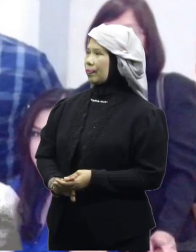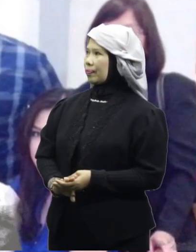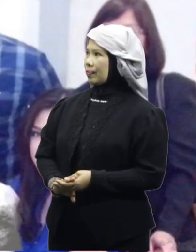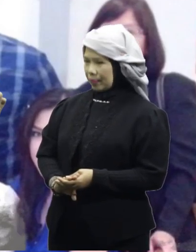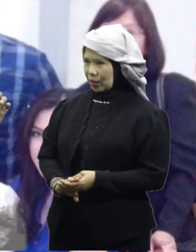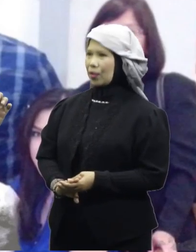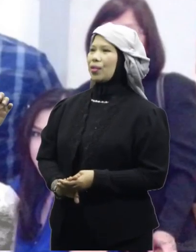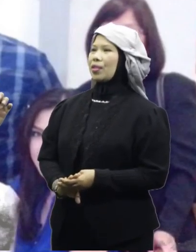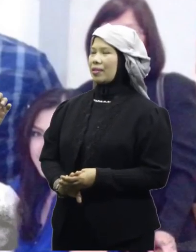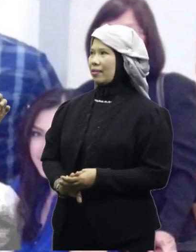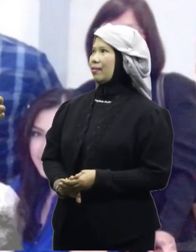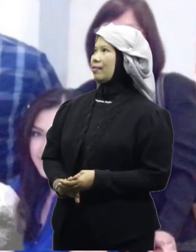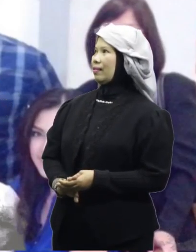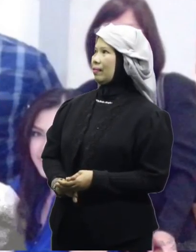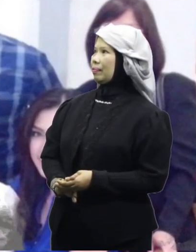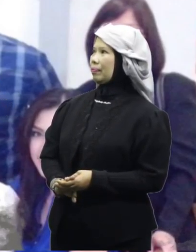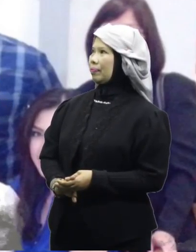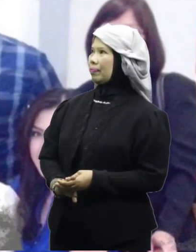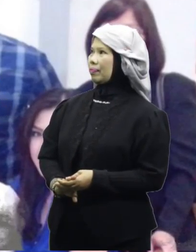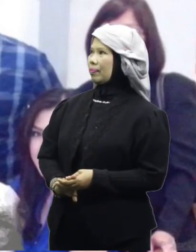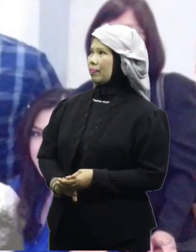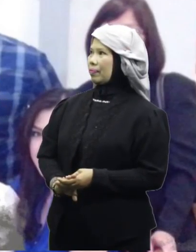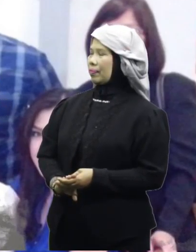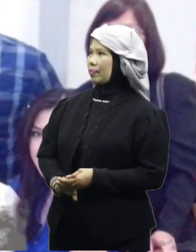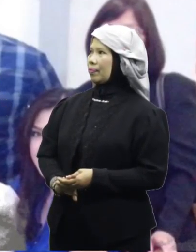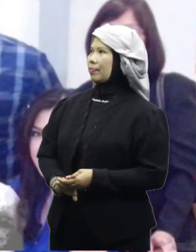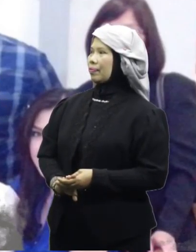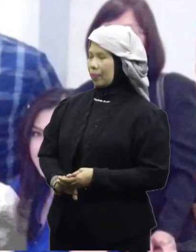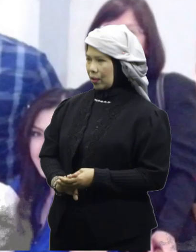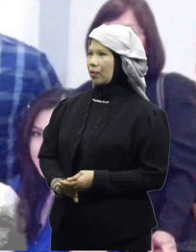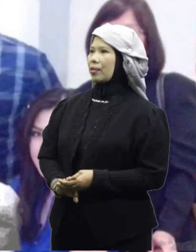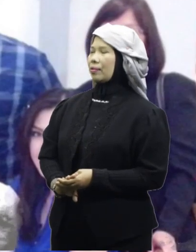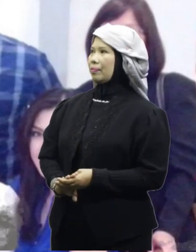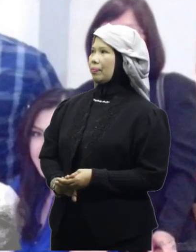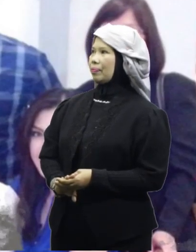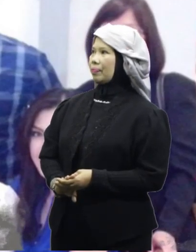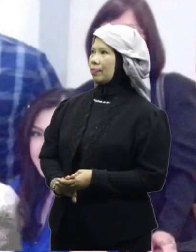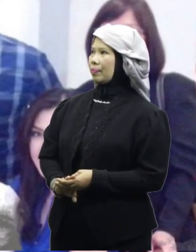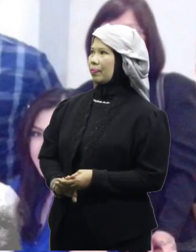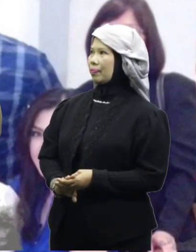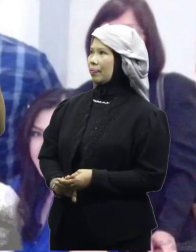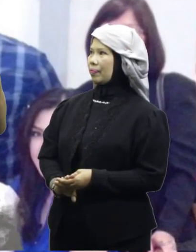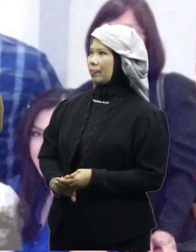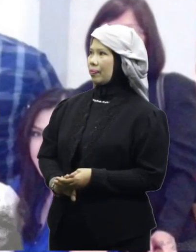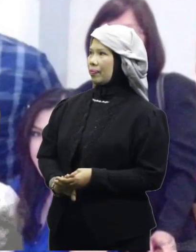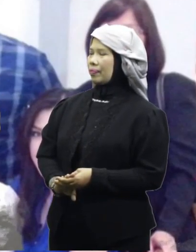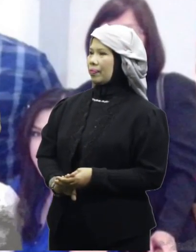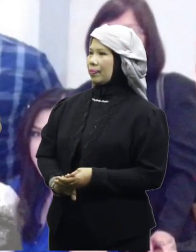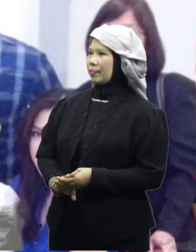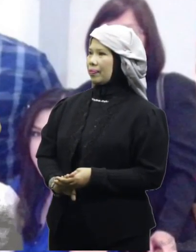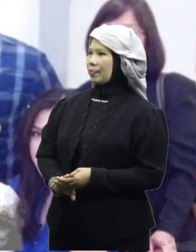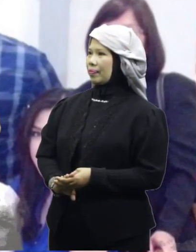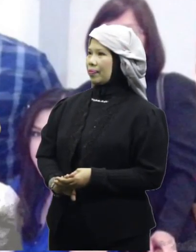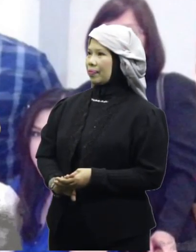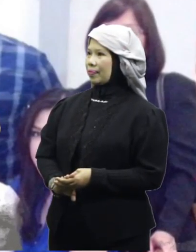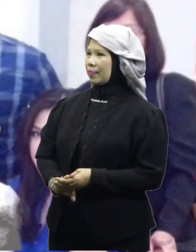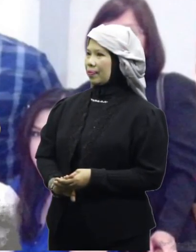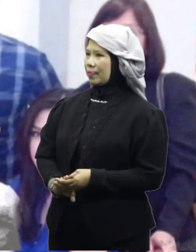tuh punya standar masing-masing. Betul. Standar dari sisi pengetahuan dan keterampilan. Nah, gimana Tete bisa mempertemukan